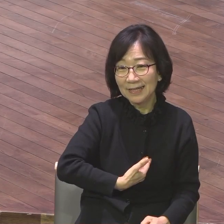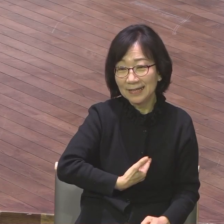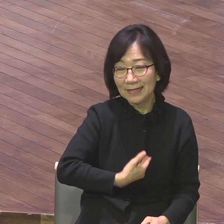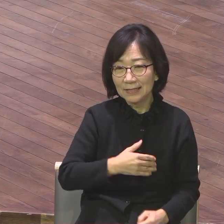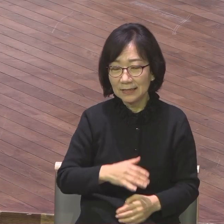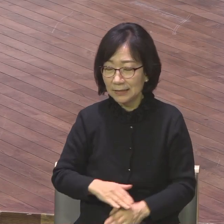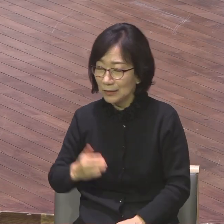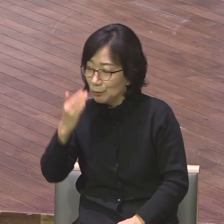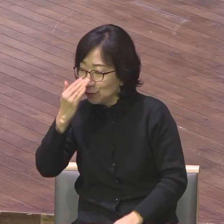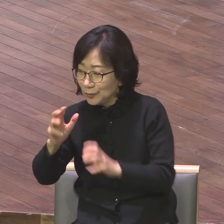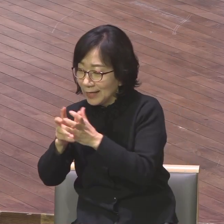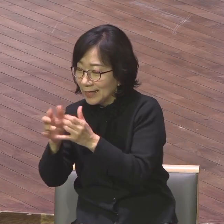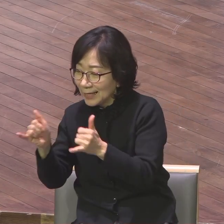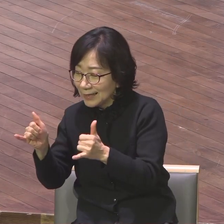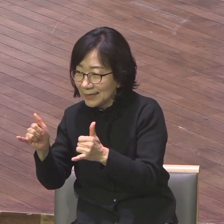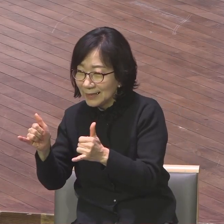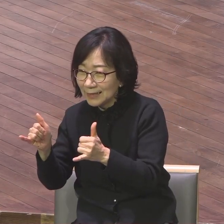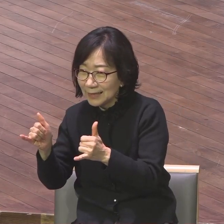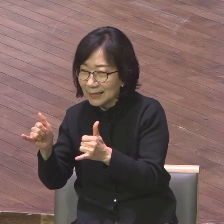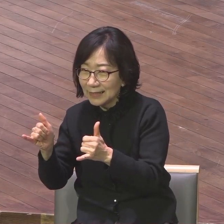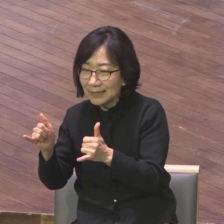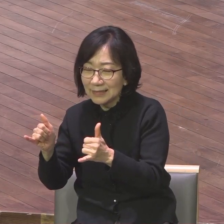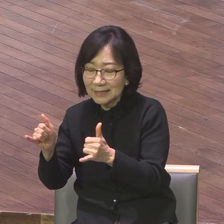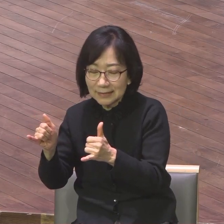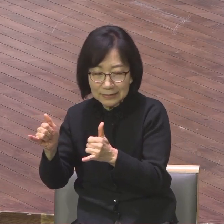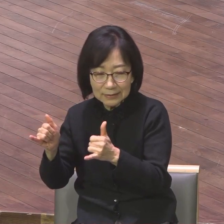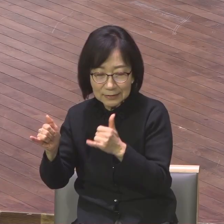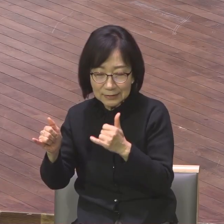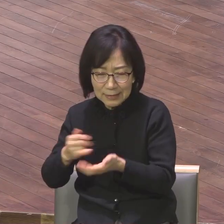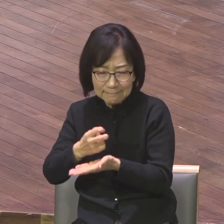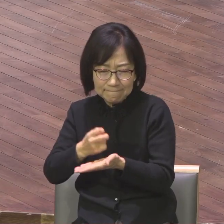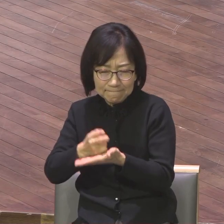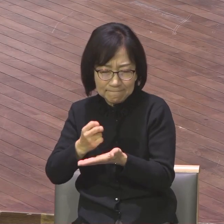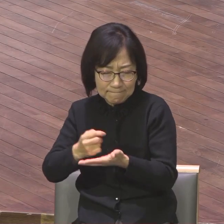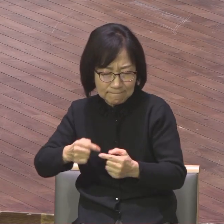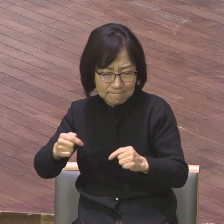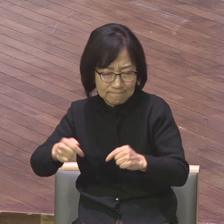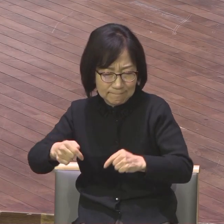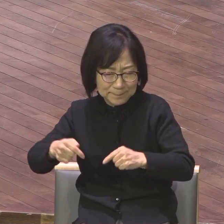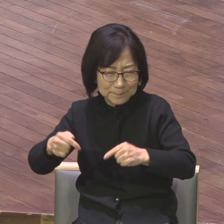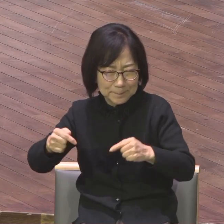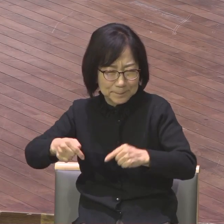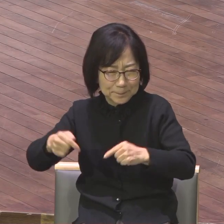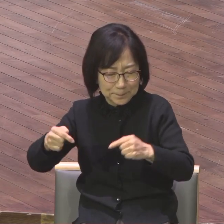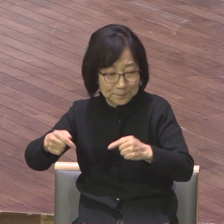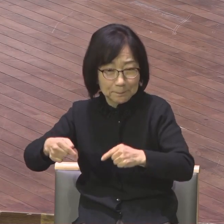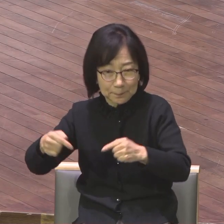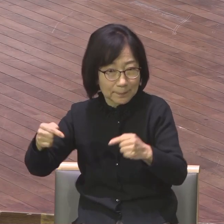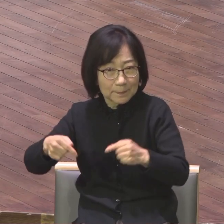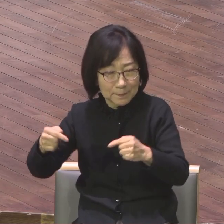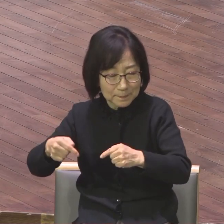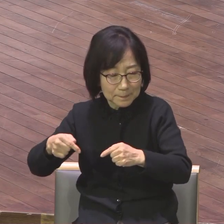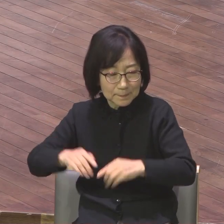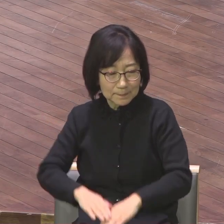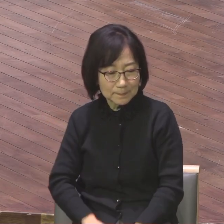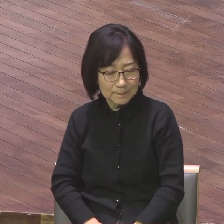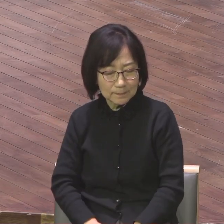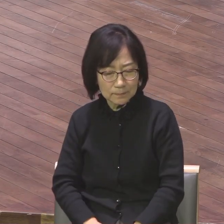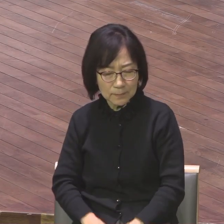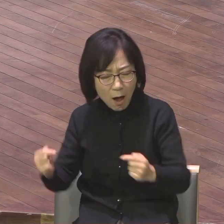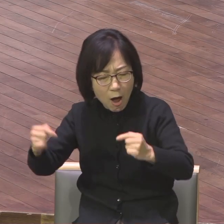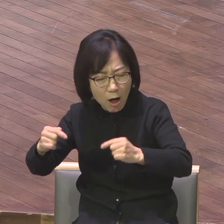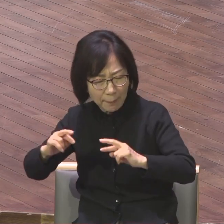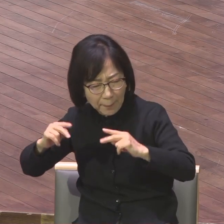이 유대인과 서로 그렇게 정결 예식에 대해서 논쟁을 하고 있었어요. 그런데 그 논쟁